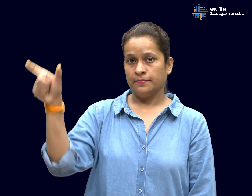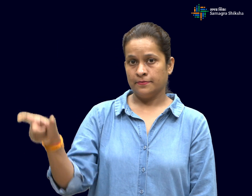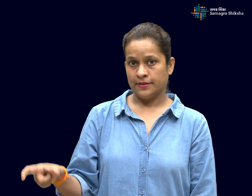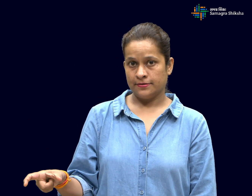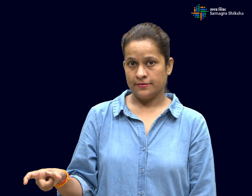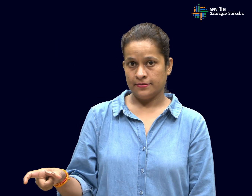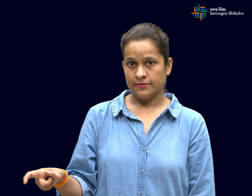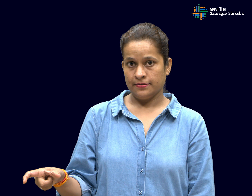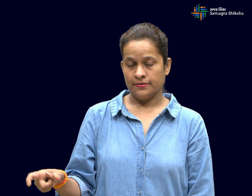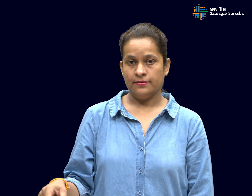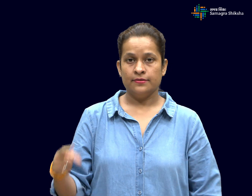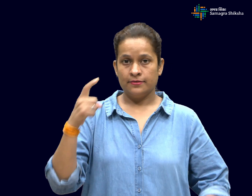તબીબ,